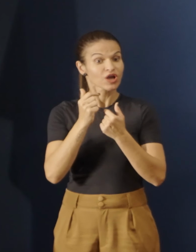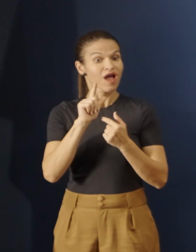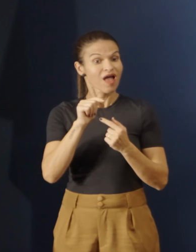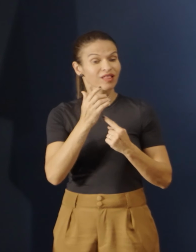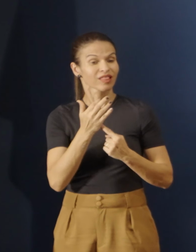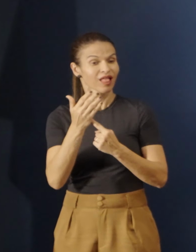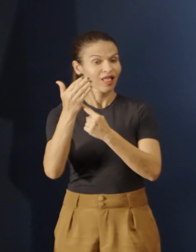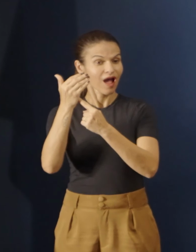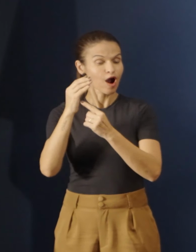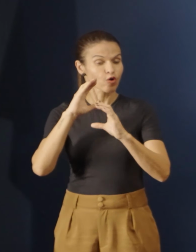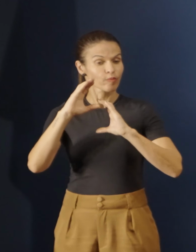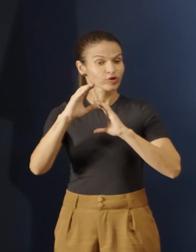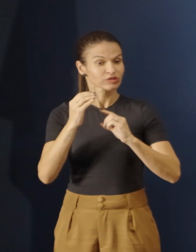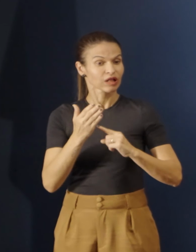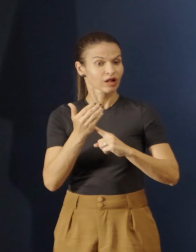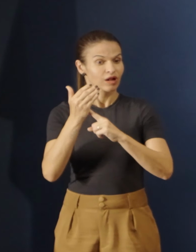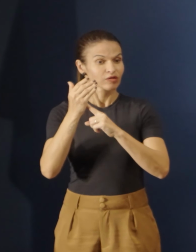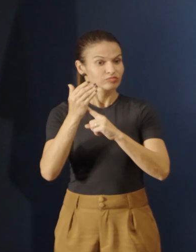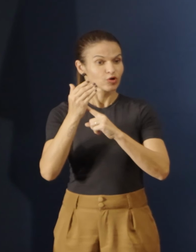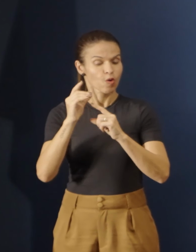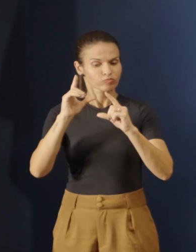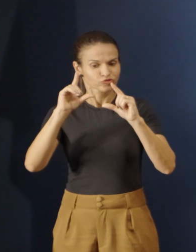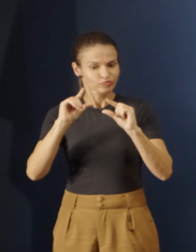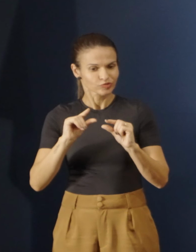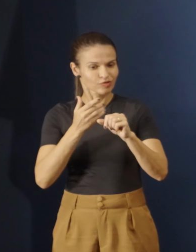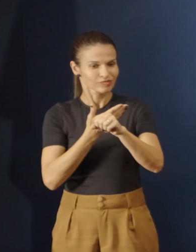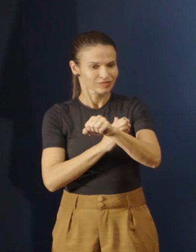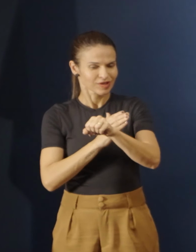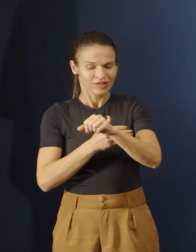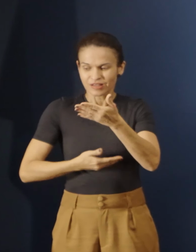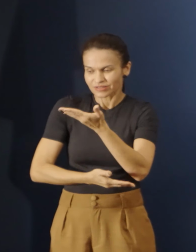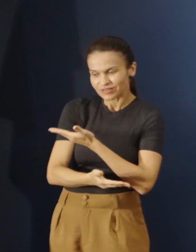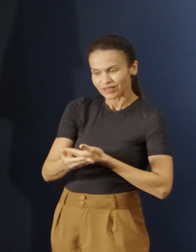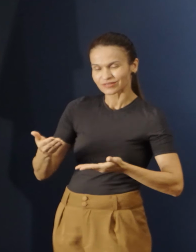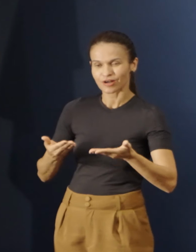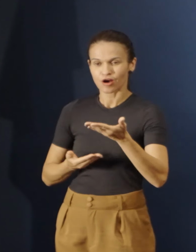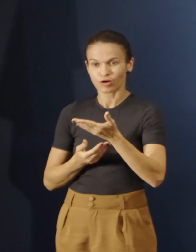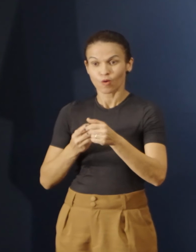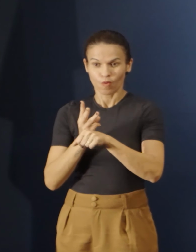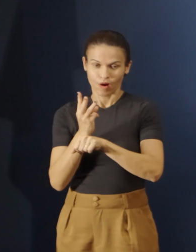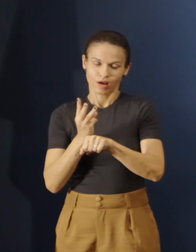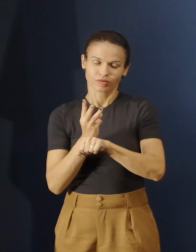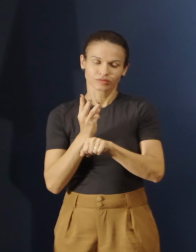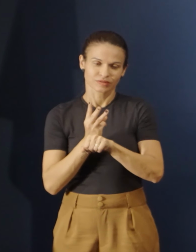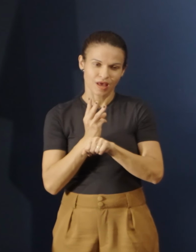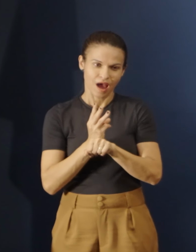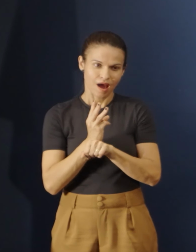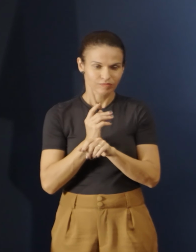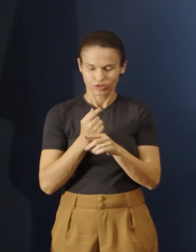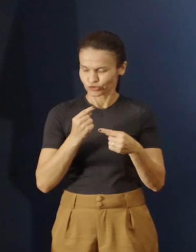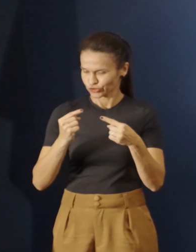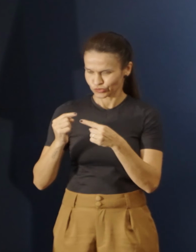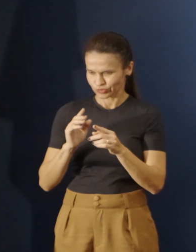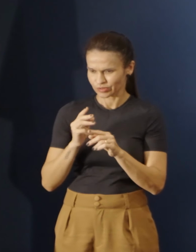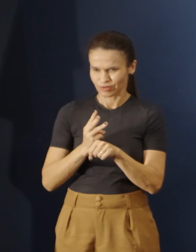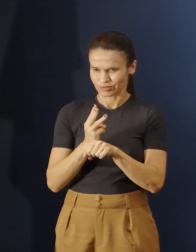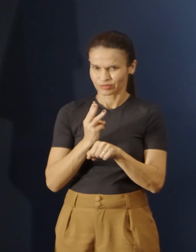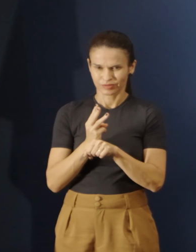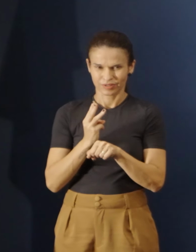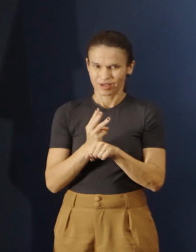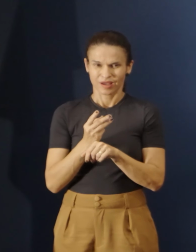a comunicação virtual, ela diminui o tom ensaístico dessas trocas. O WhatsApp, assim, aí eu nem discuto com o WhatsApp, realmente é